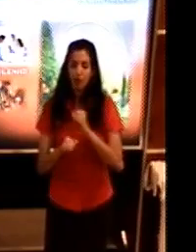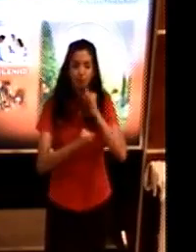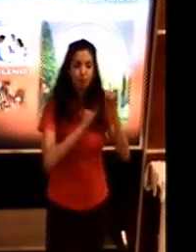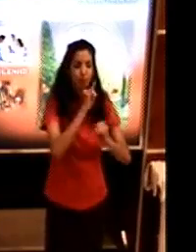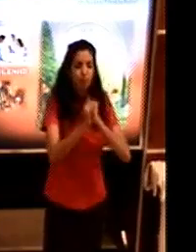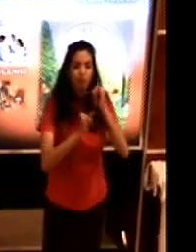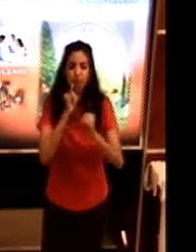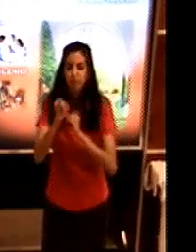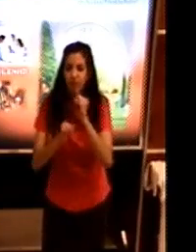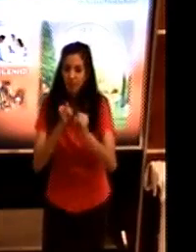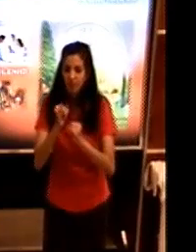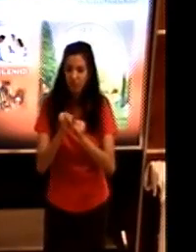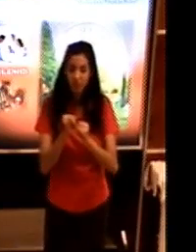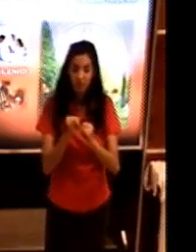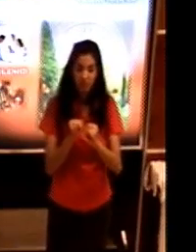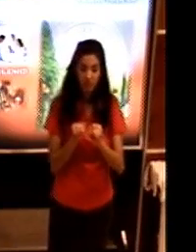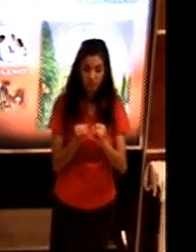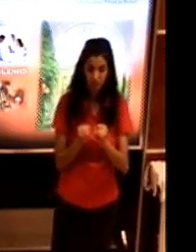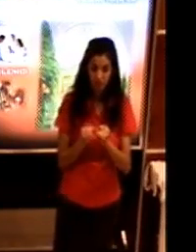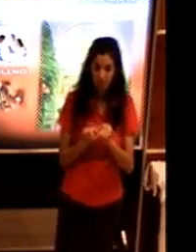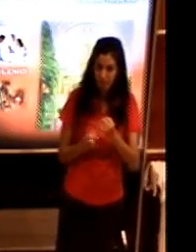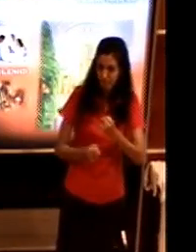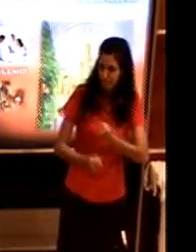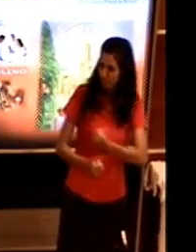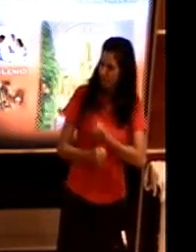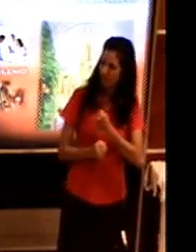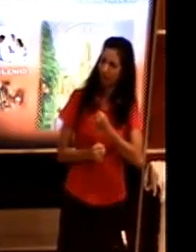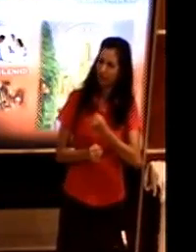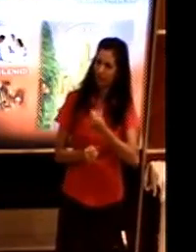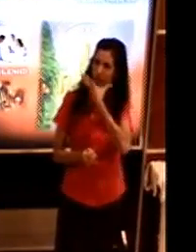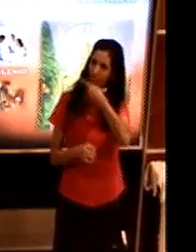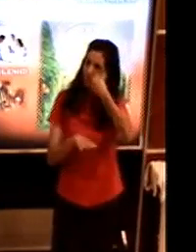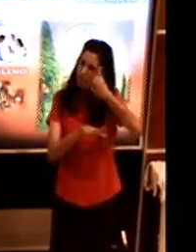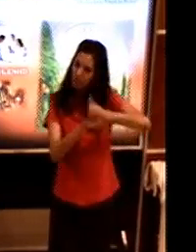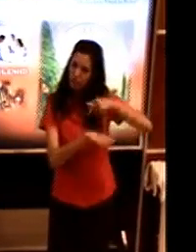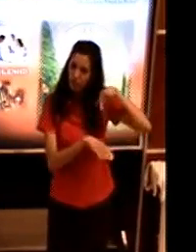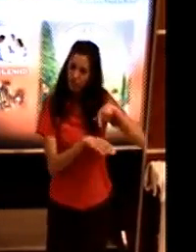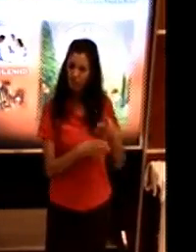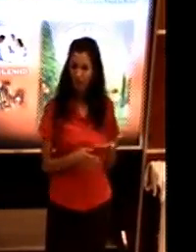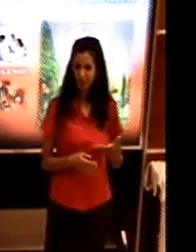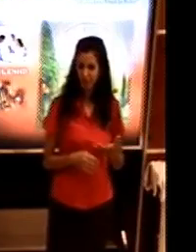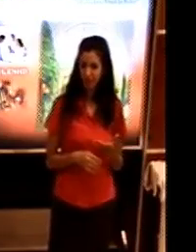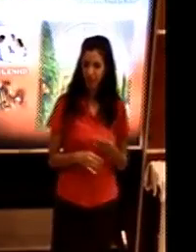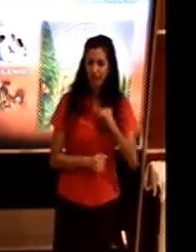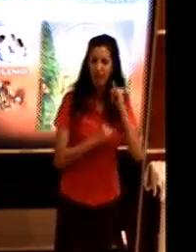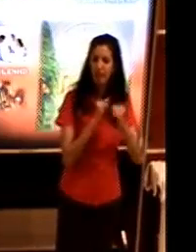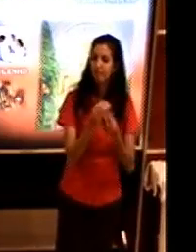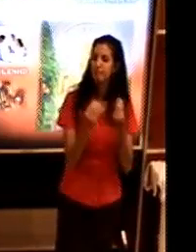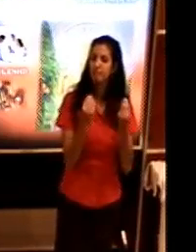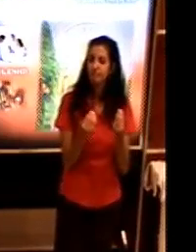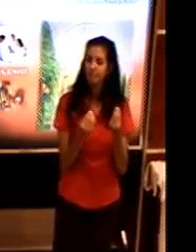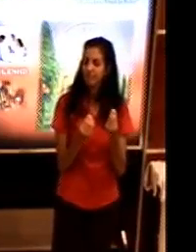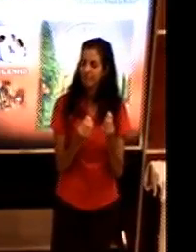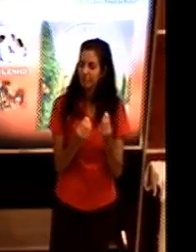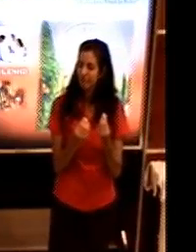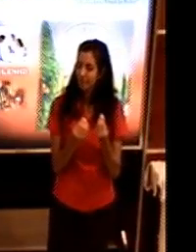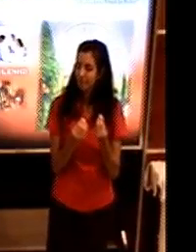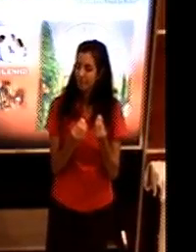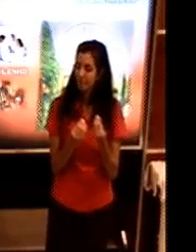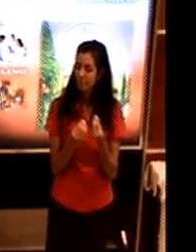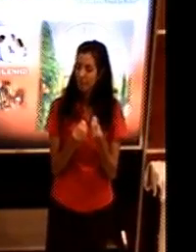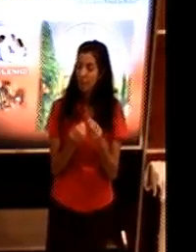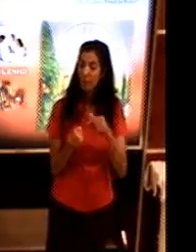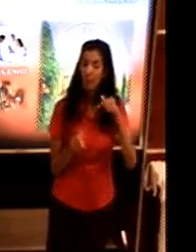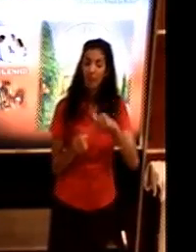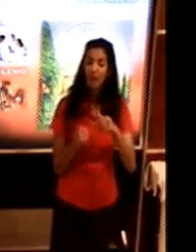terrible. El elocuente Pablo, hermano, es ese hombre de Dios. ¿Y qué les dice? Pero ahora en Cristo